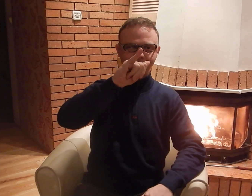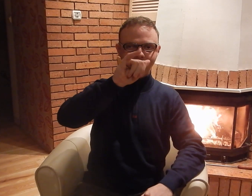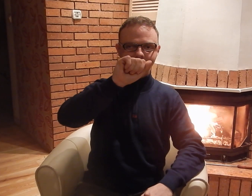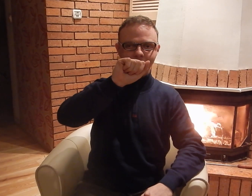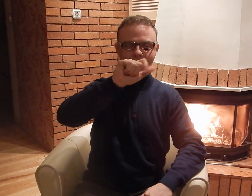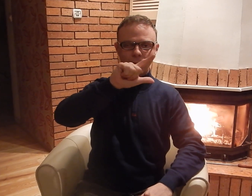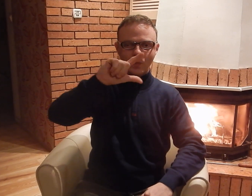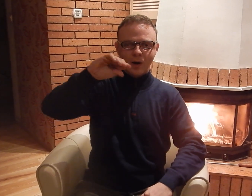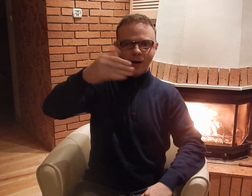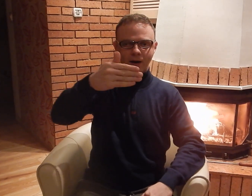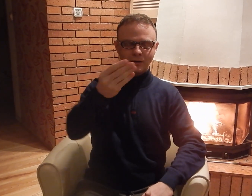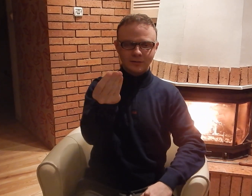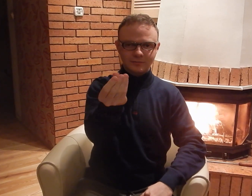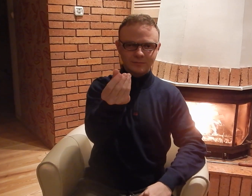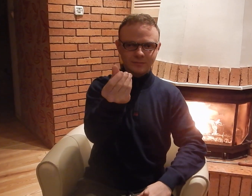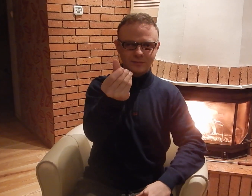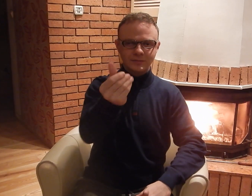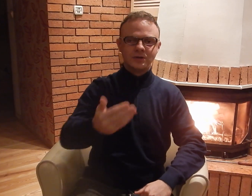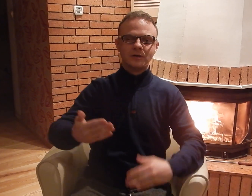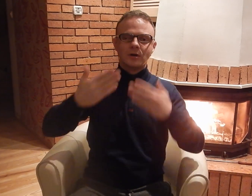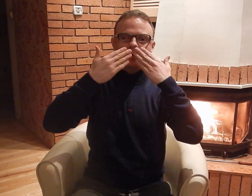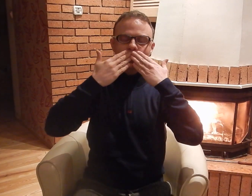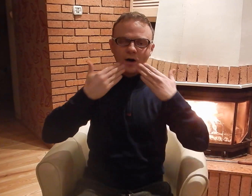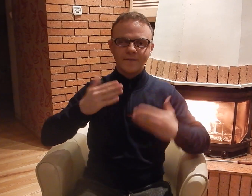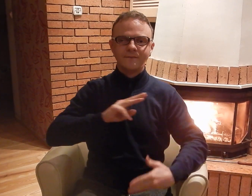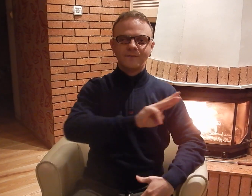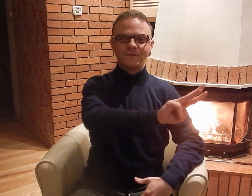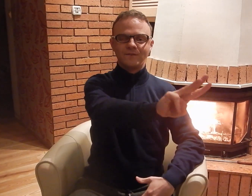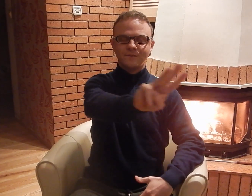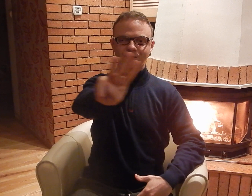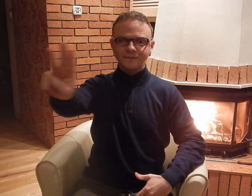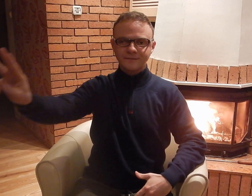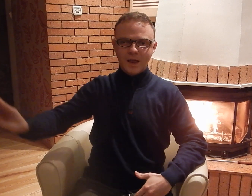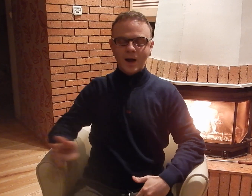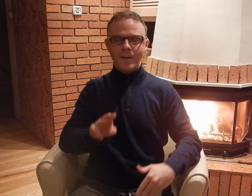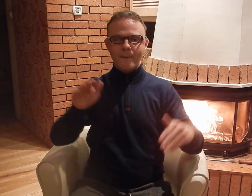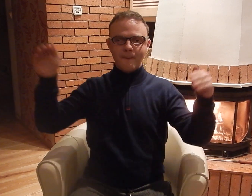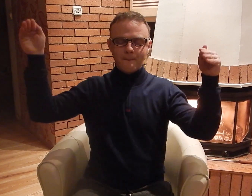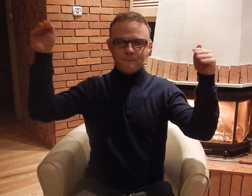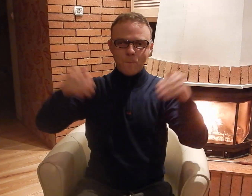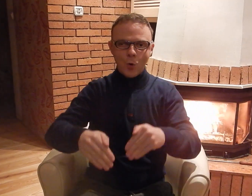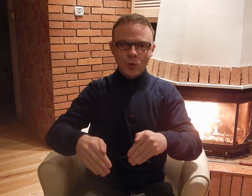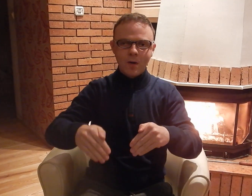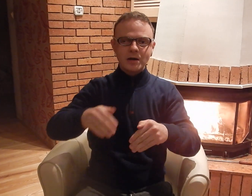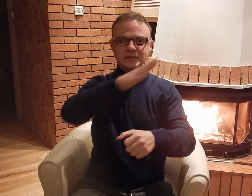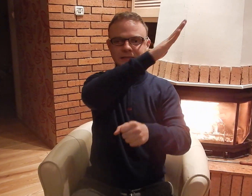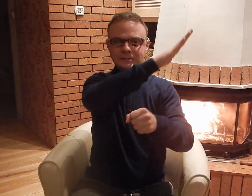nie miałem pieniędzy. Dziękuję Wam, że